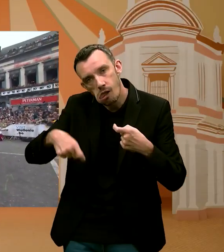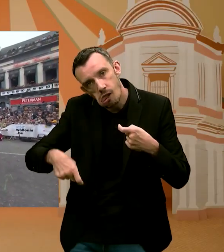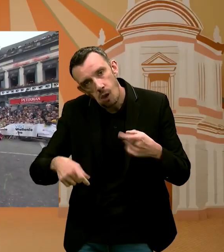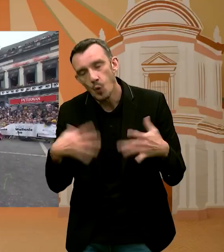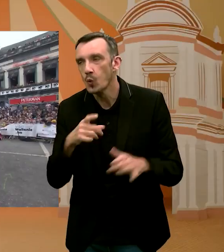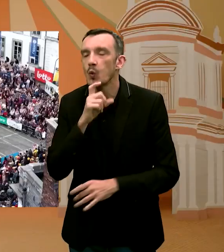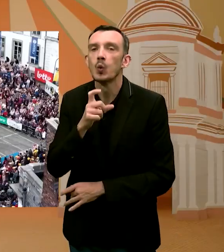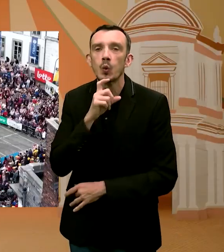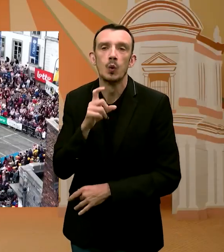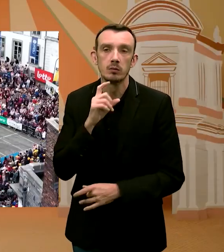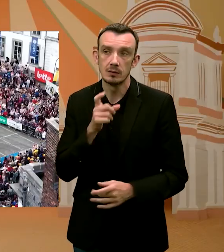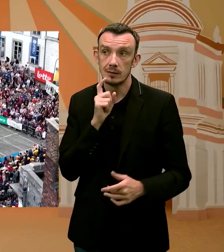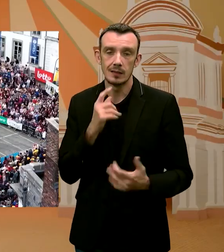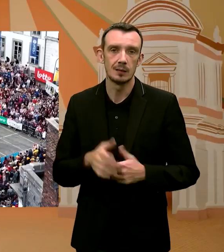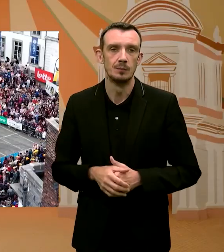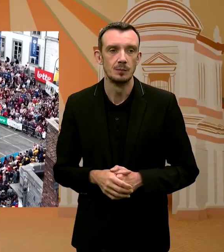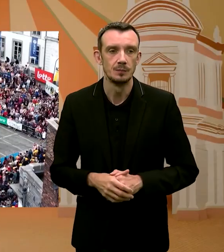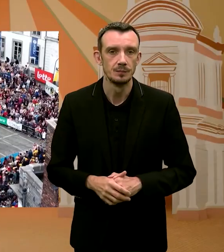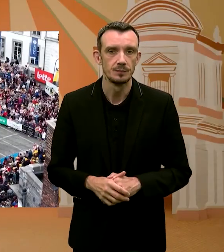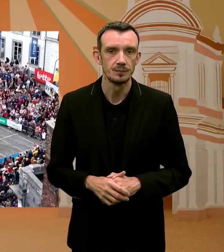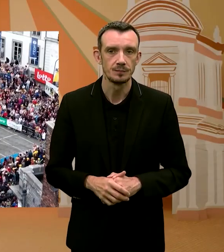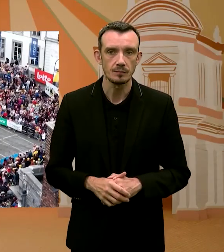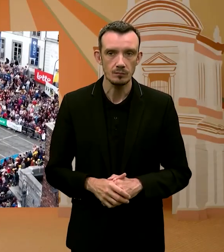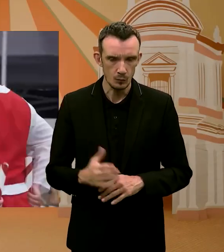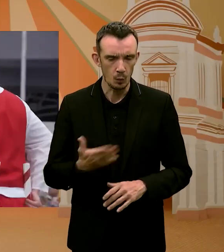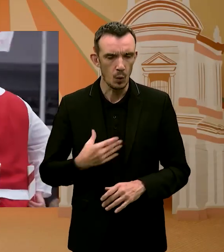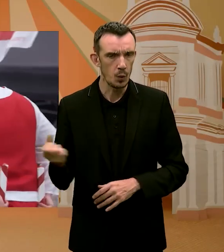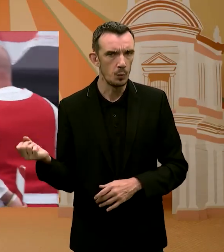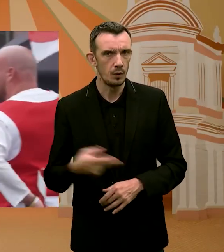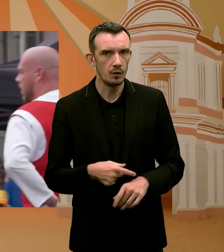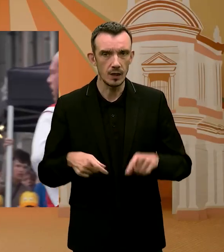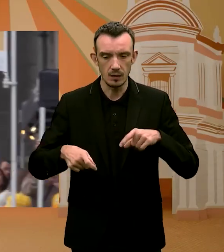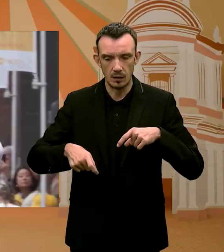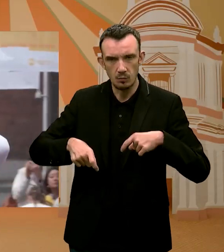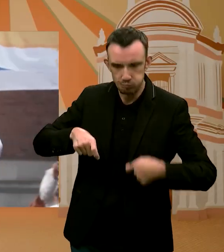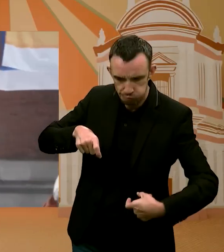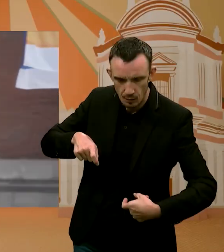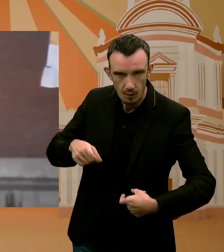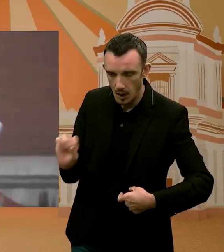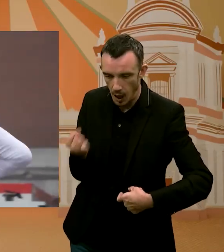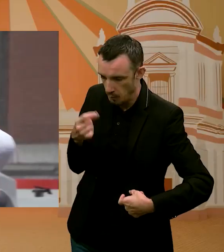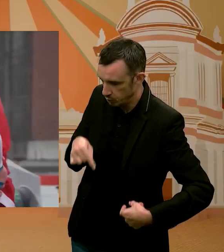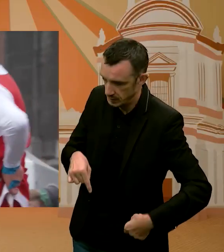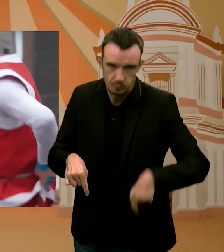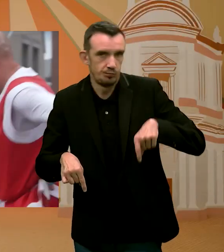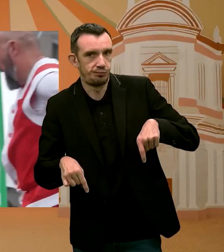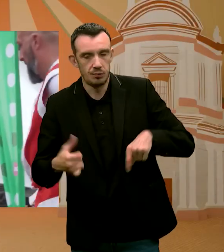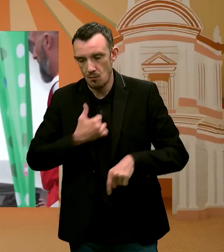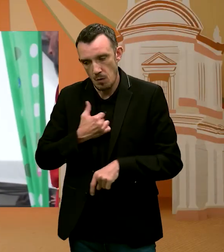chose de spectaculaire. Ah, moi j'en fais des terribles, hein, des génuflexions. C'est juste que je ne sais pas remonter. Ah, c'était mon problème aussi. C'est pour ça que je refusais les